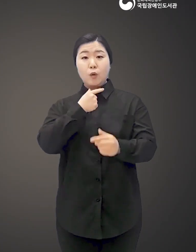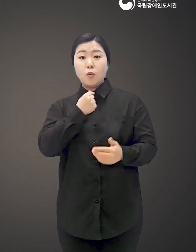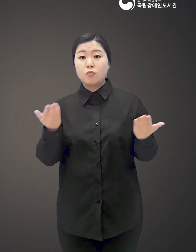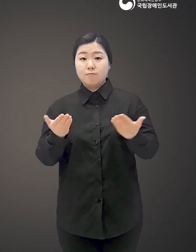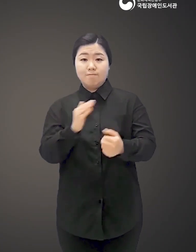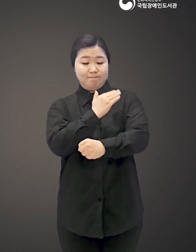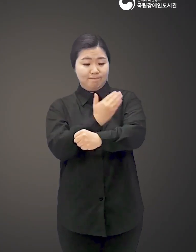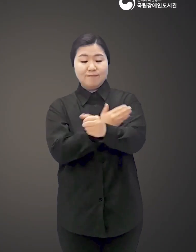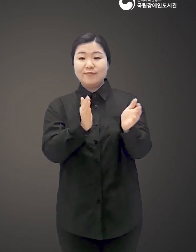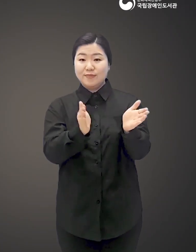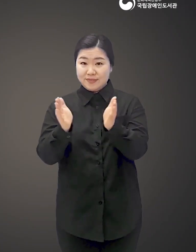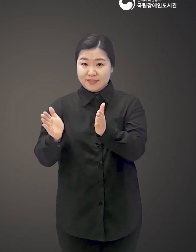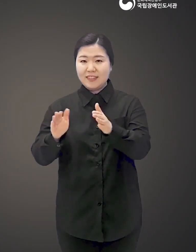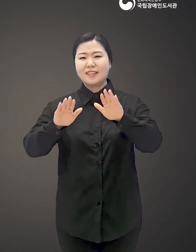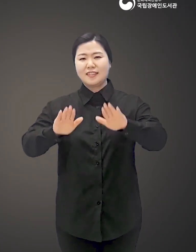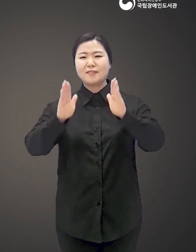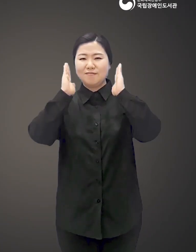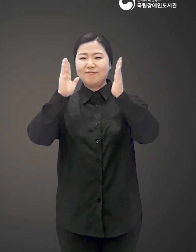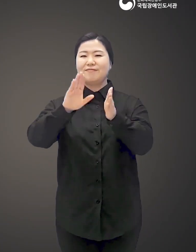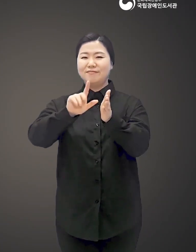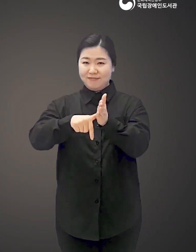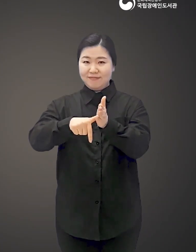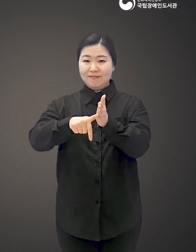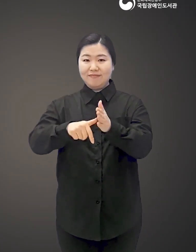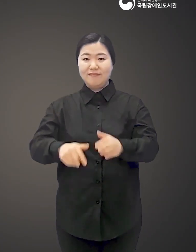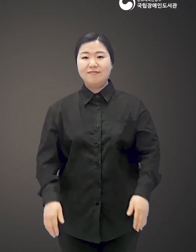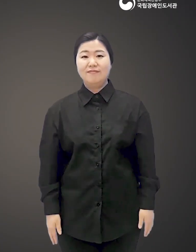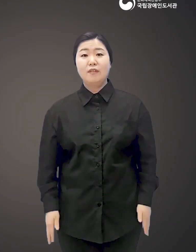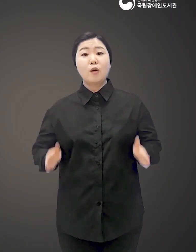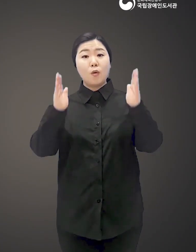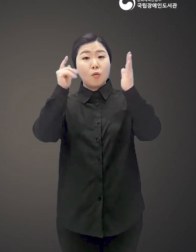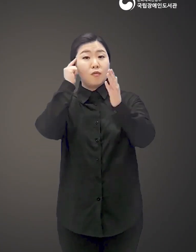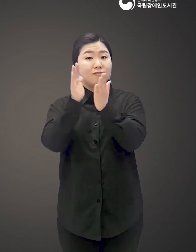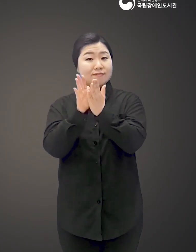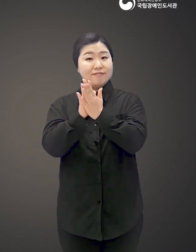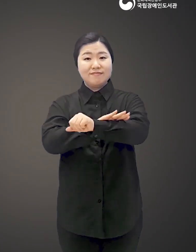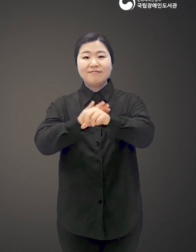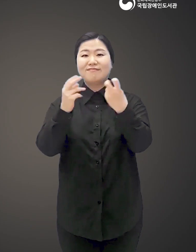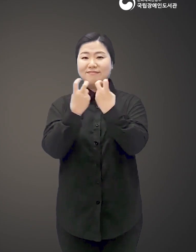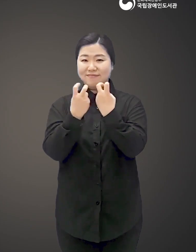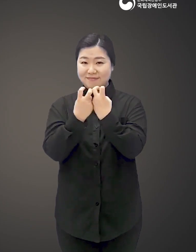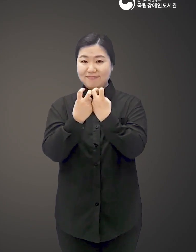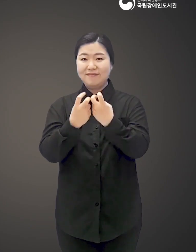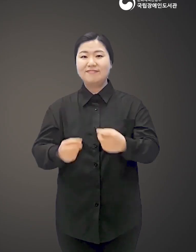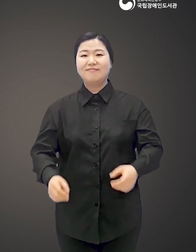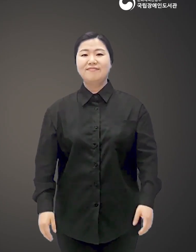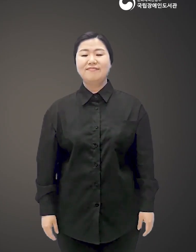셋, 하고 싶은 일을 위해 지금은 공부할 시간. 자기주도 공부 기술.